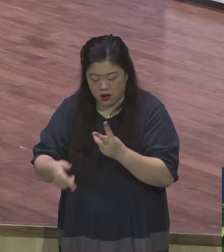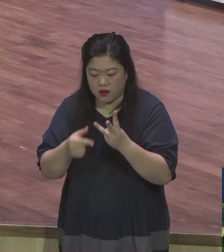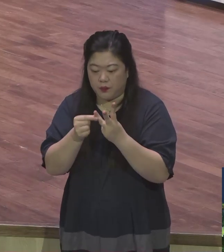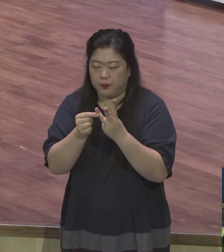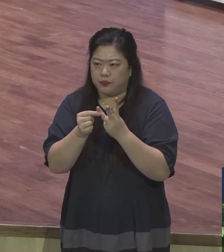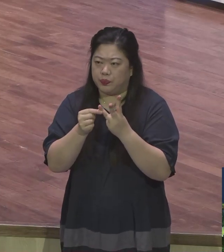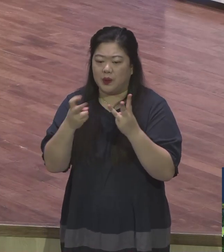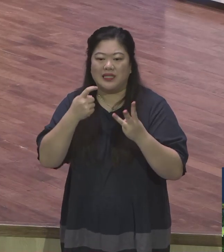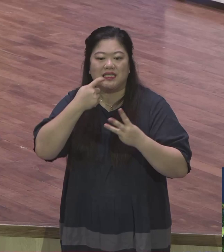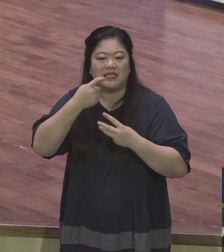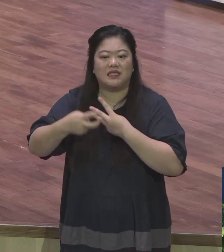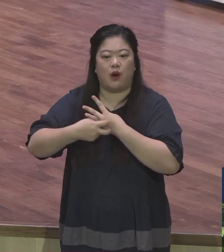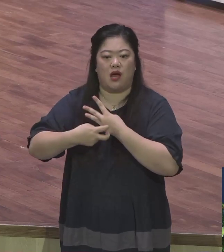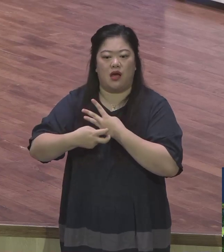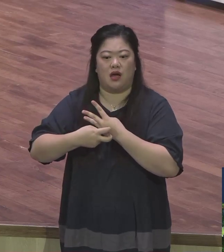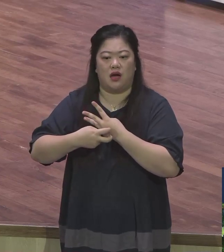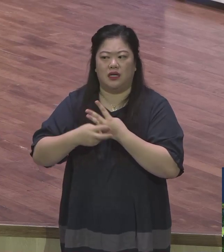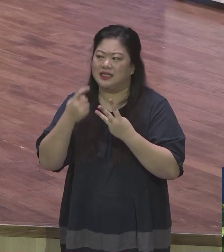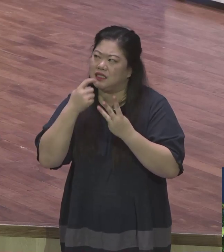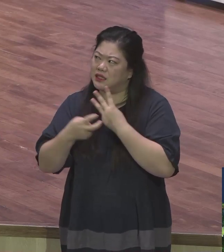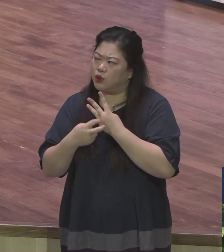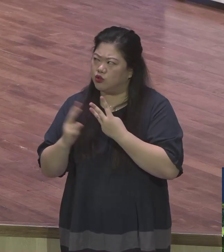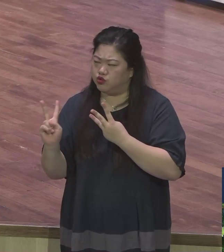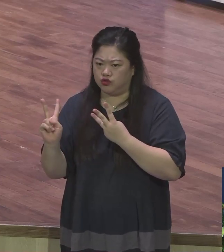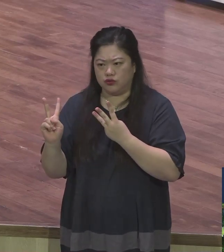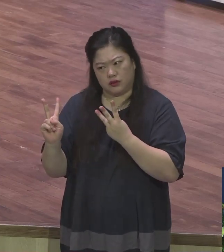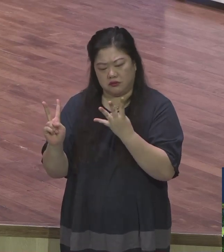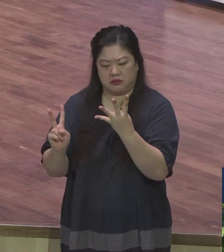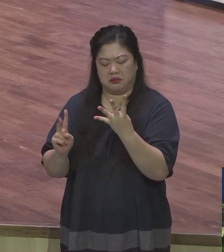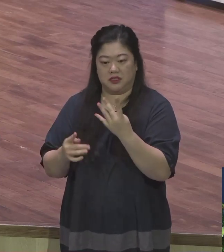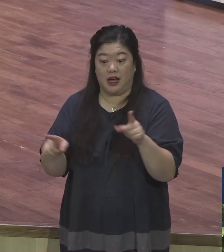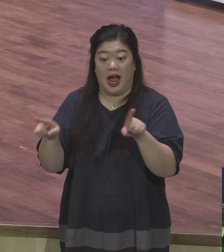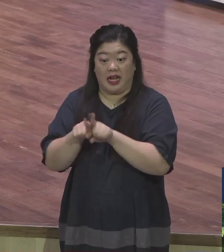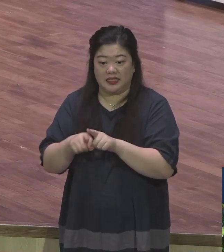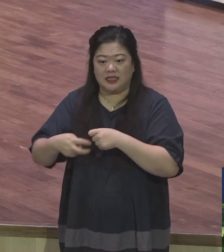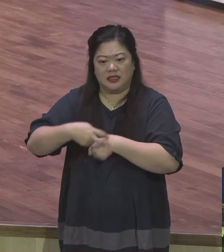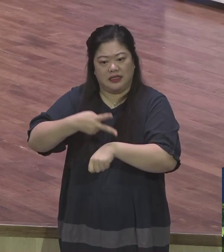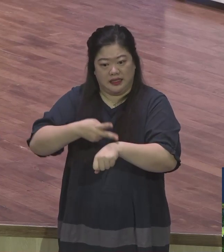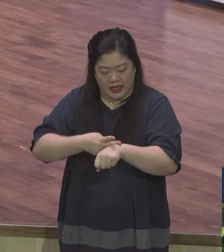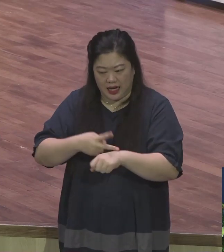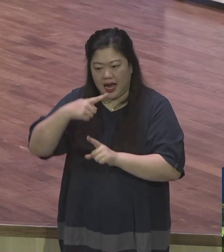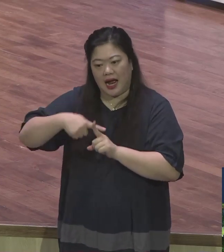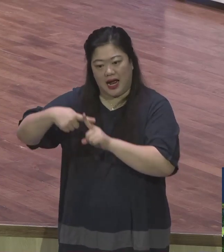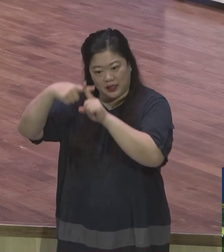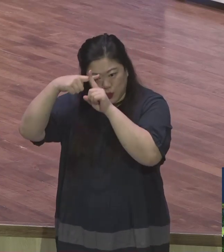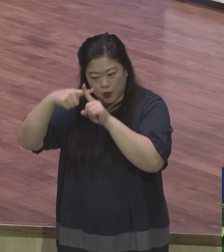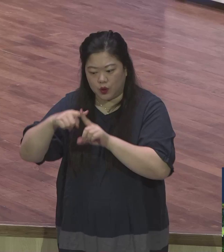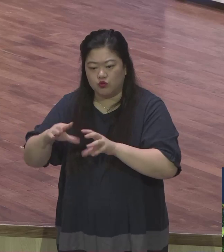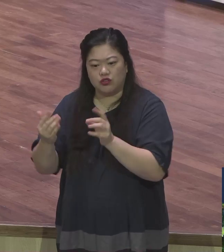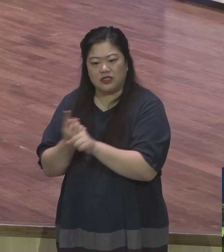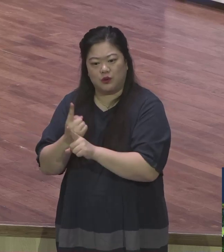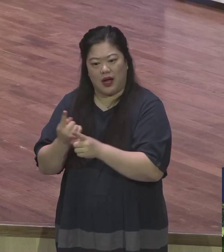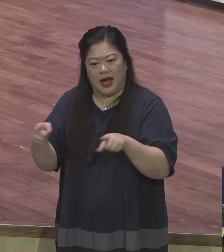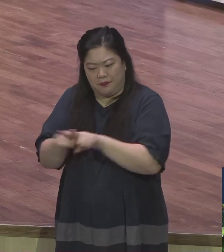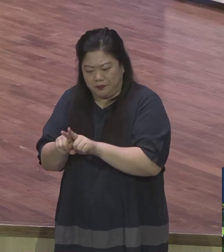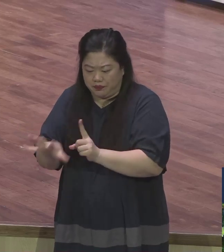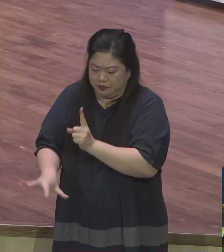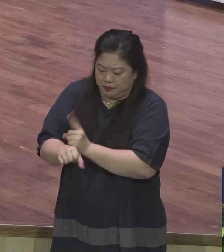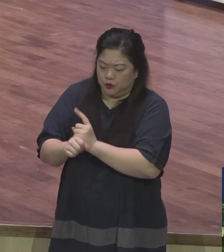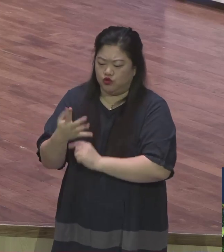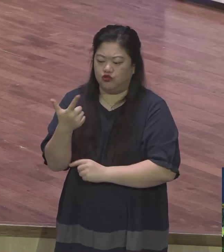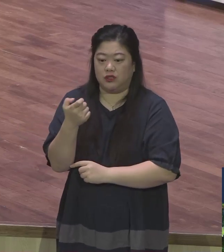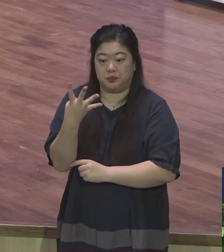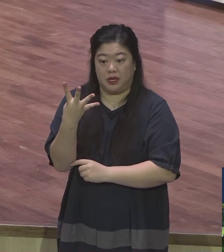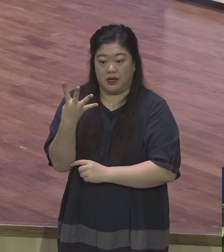치과 치과는 두 분이 가세요. 그렇게 64명의 약사들 간호사들 해서